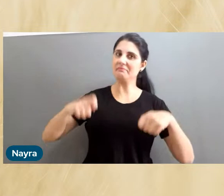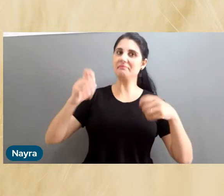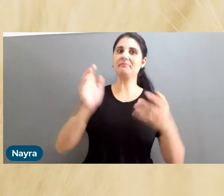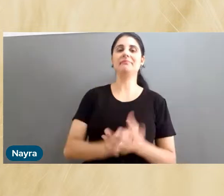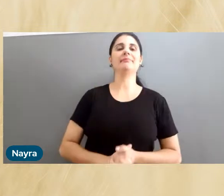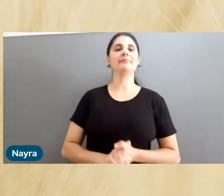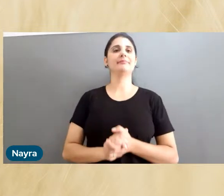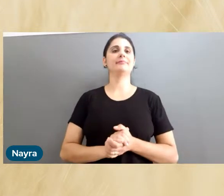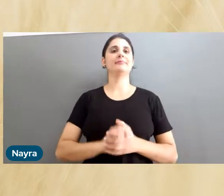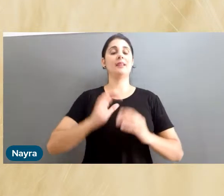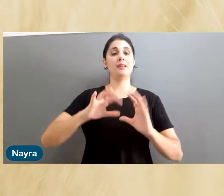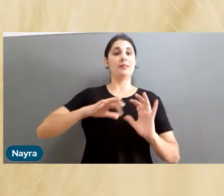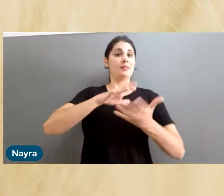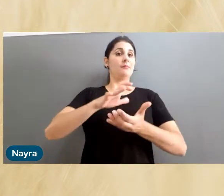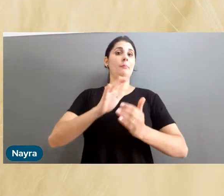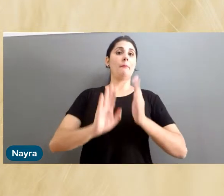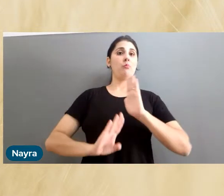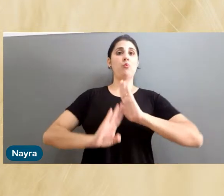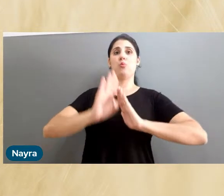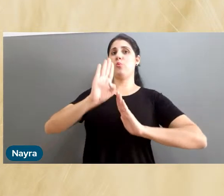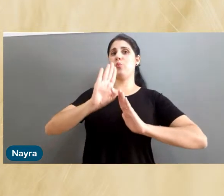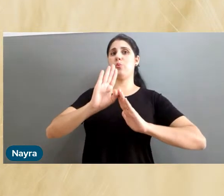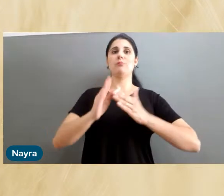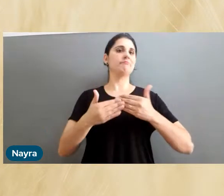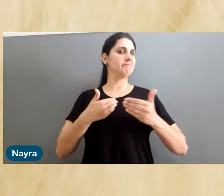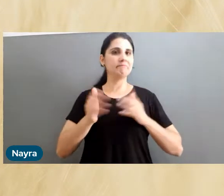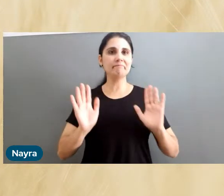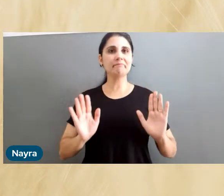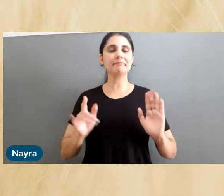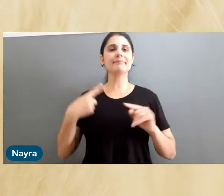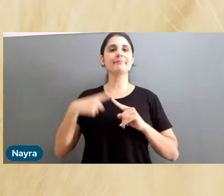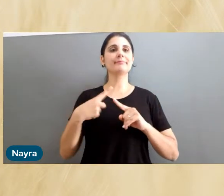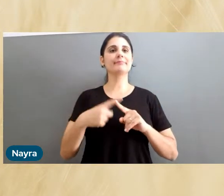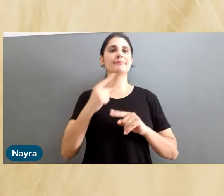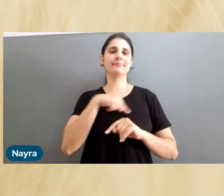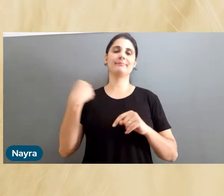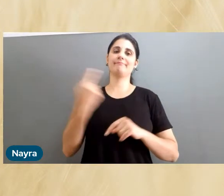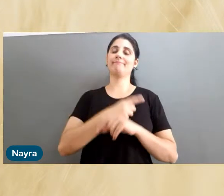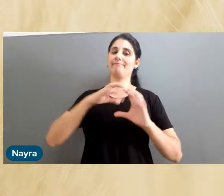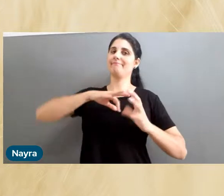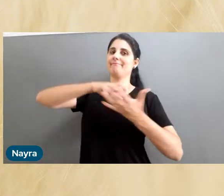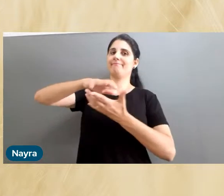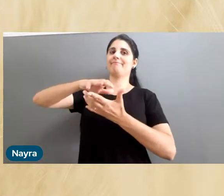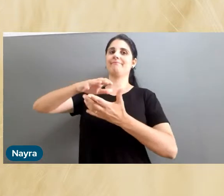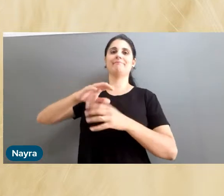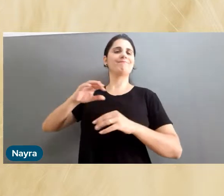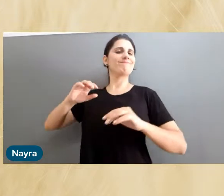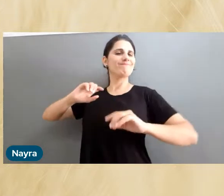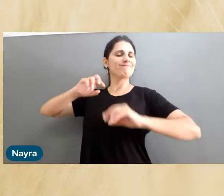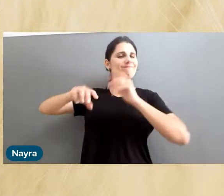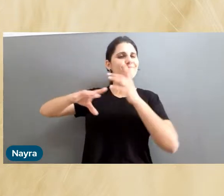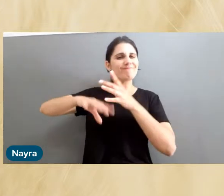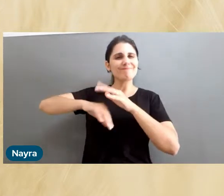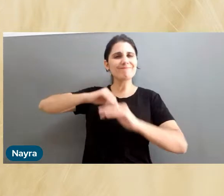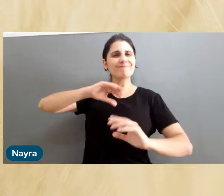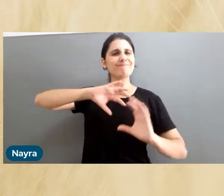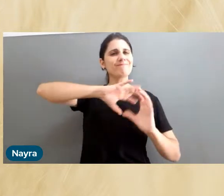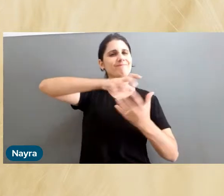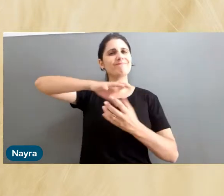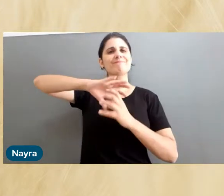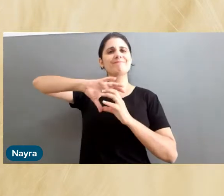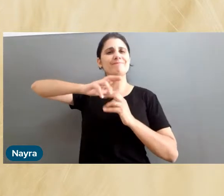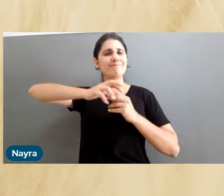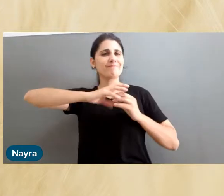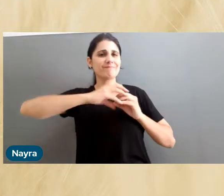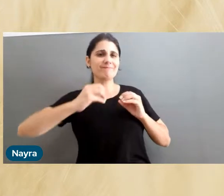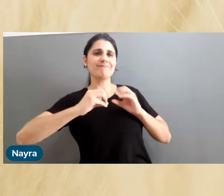Terra alcançado esse patamar ou não. Porque na nossa galáxia devem existir milhões e milhões de planetas que já estão no